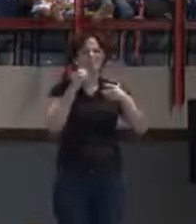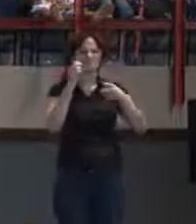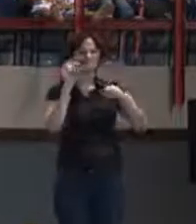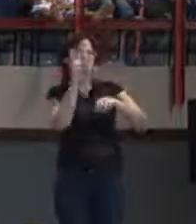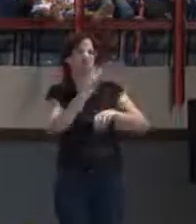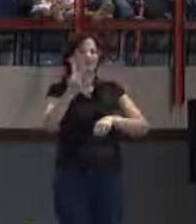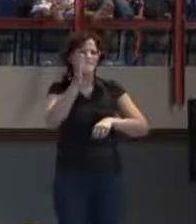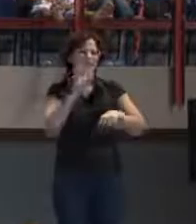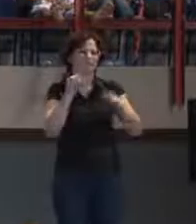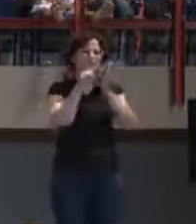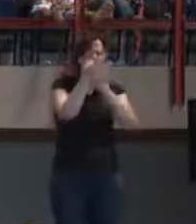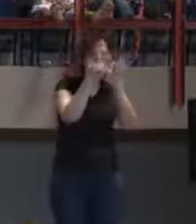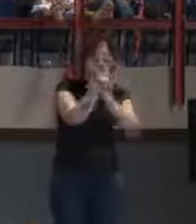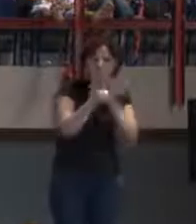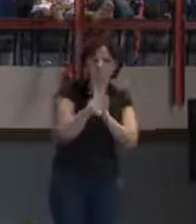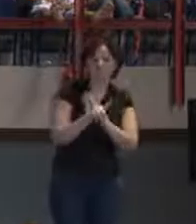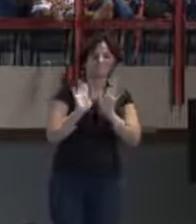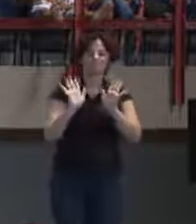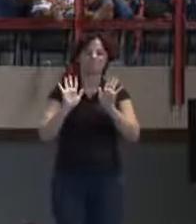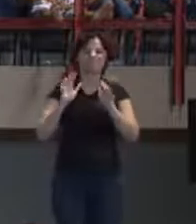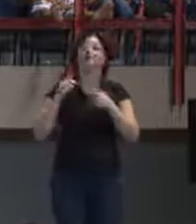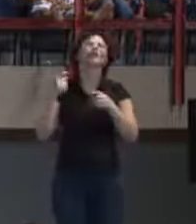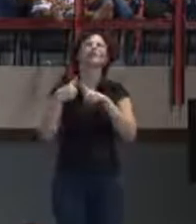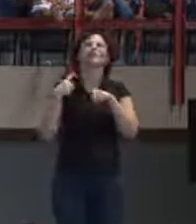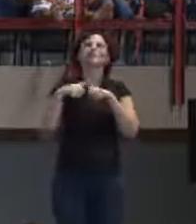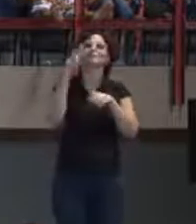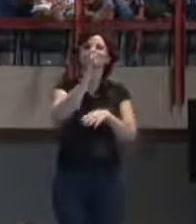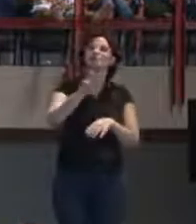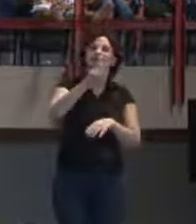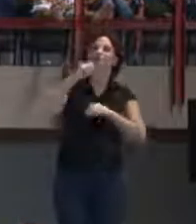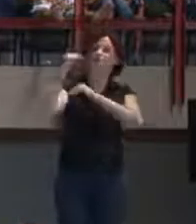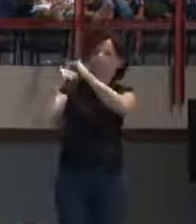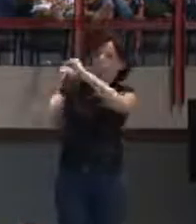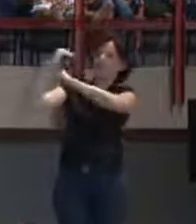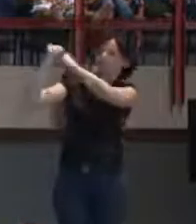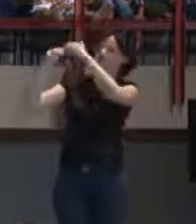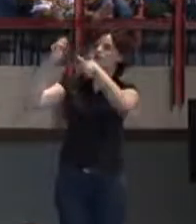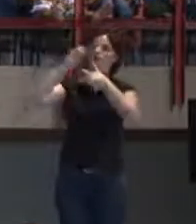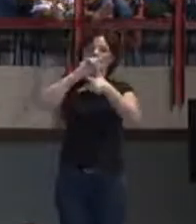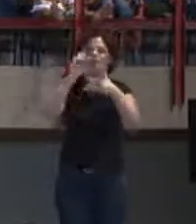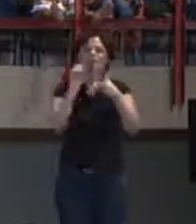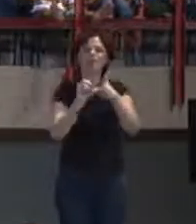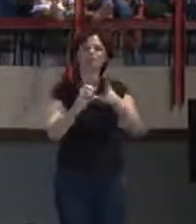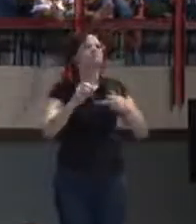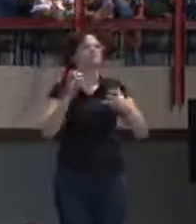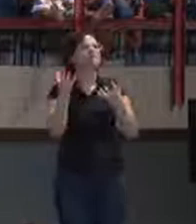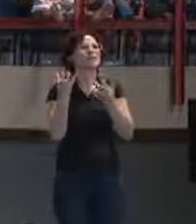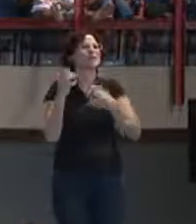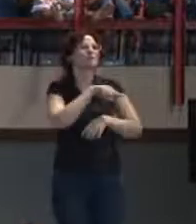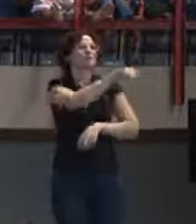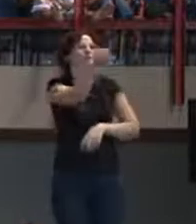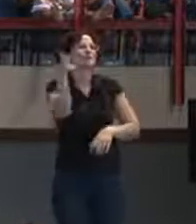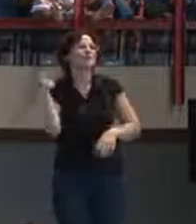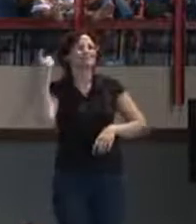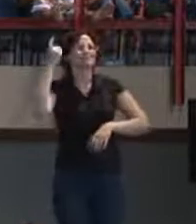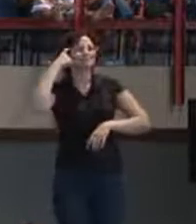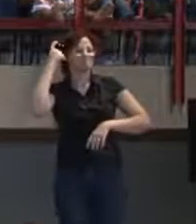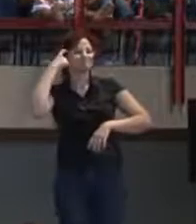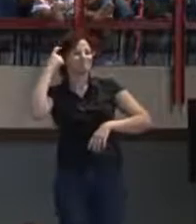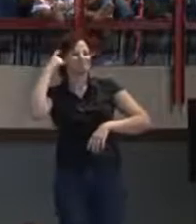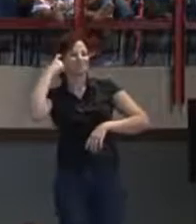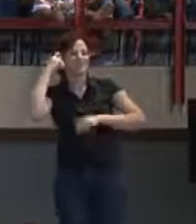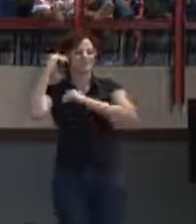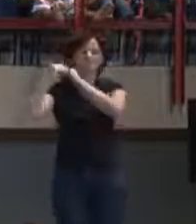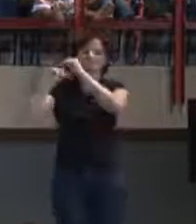uma evolução, principalmente quando nós falamos em Enem, ele quer linha de raciocínio. Ele não quer necessariamente decoreba, graças a